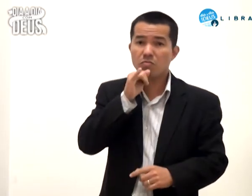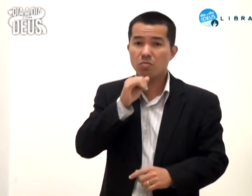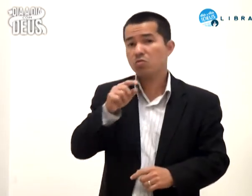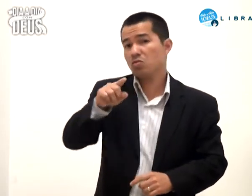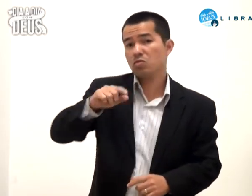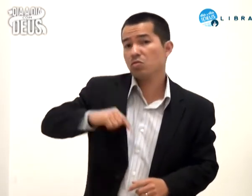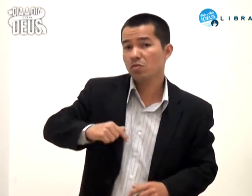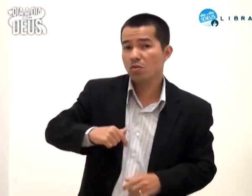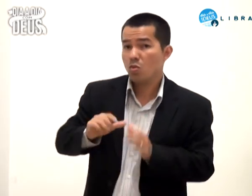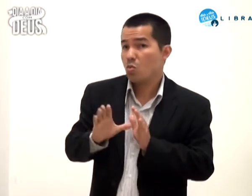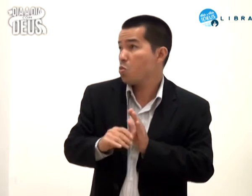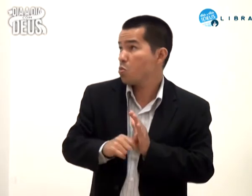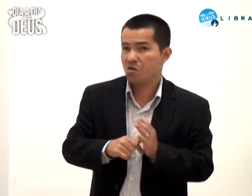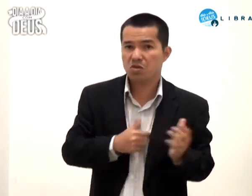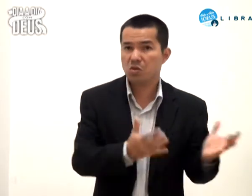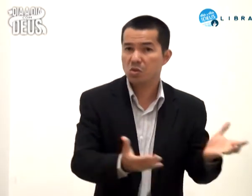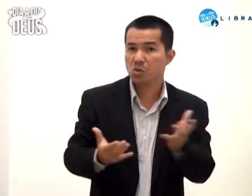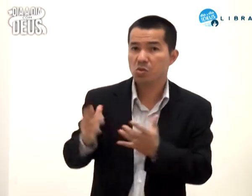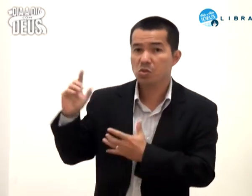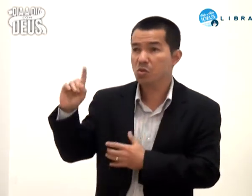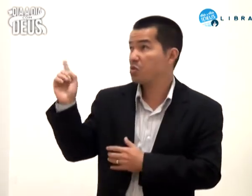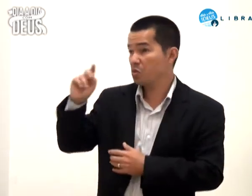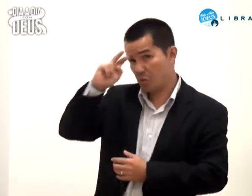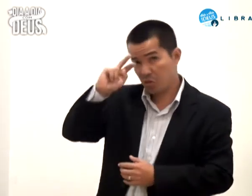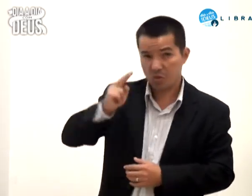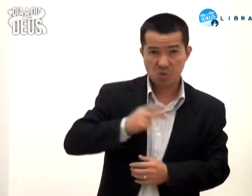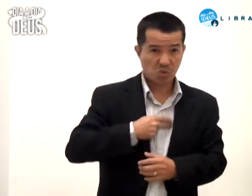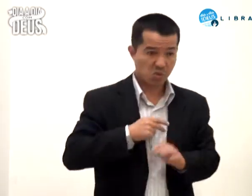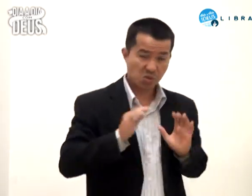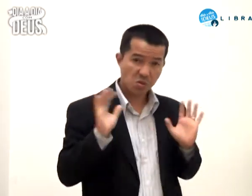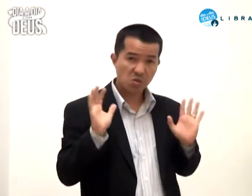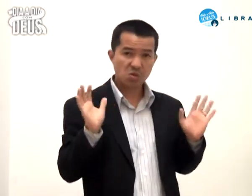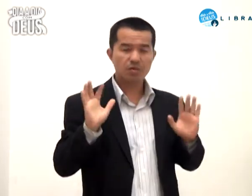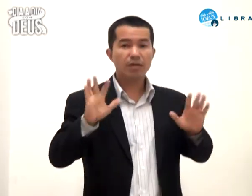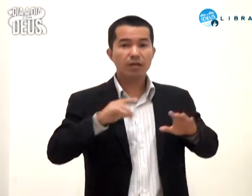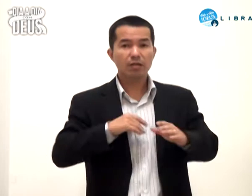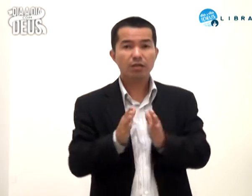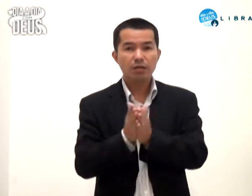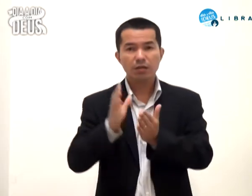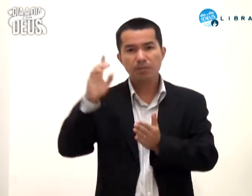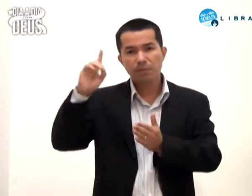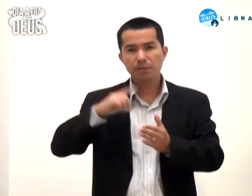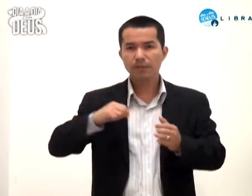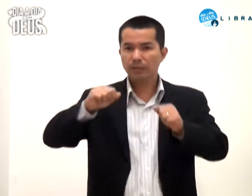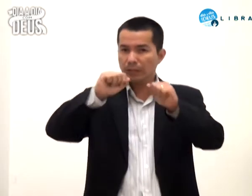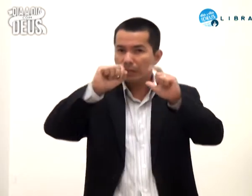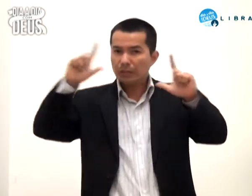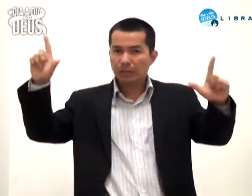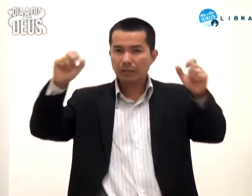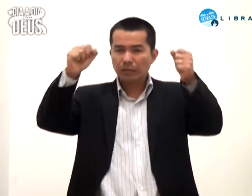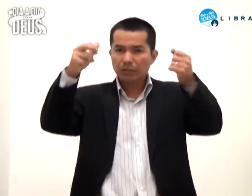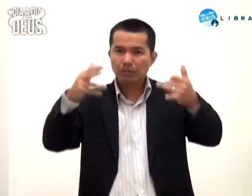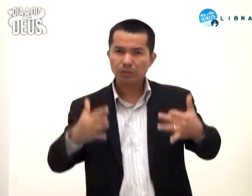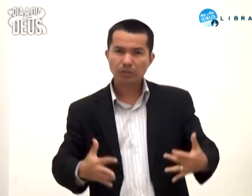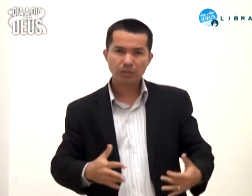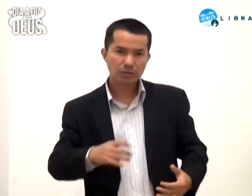vai ficar tudo bem se você rouba a Deus? A Bíblia diz claramente que Deus então